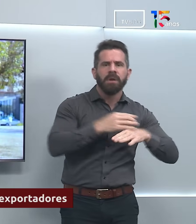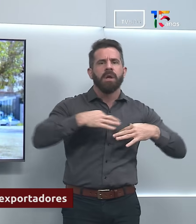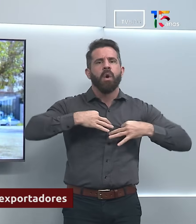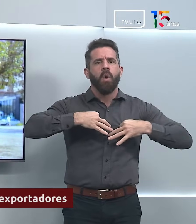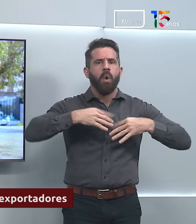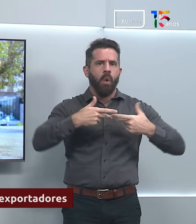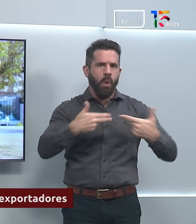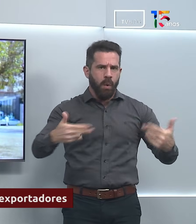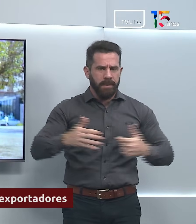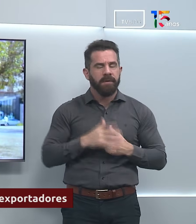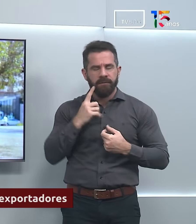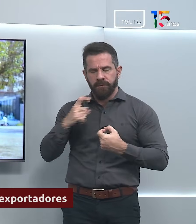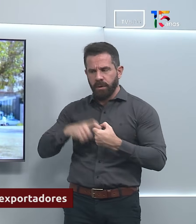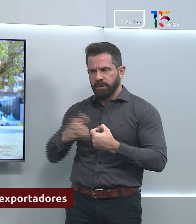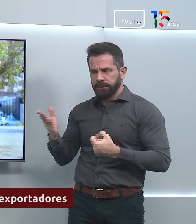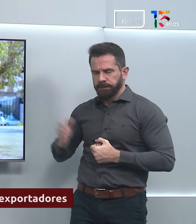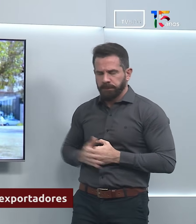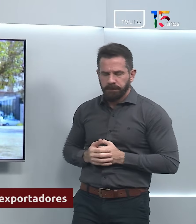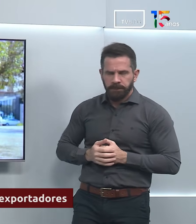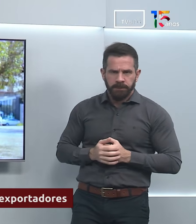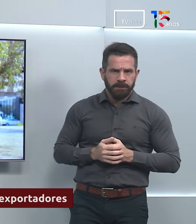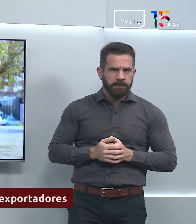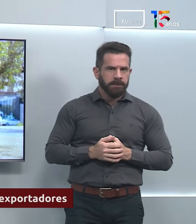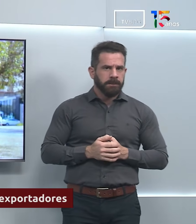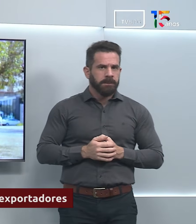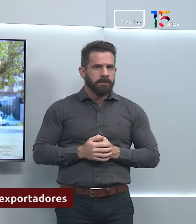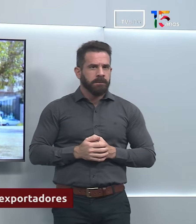vestuários. É com vocês aí no estúdio.